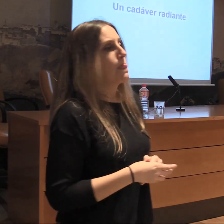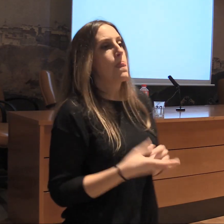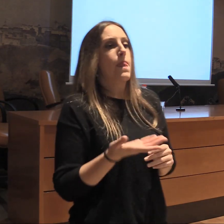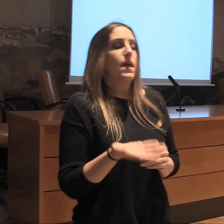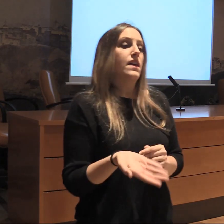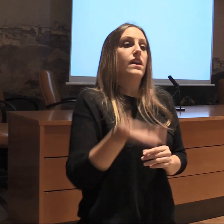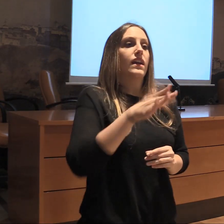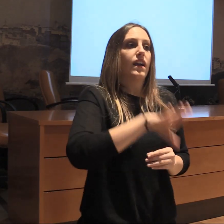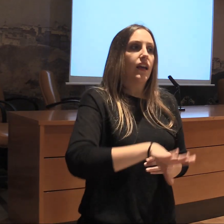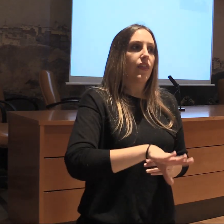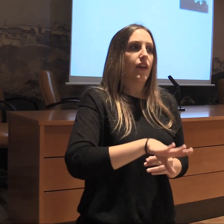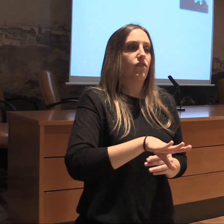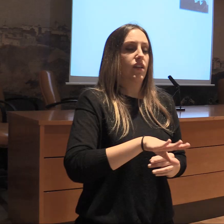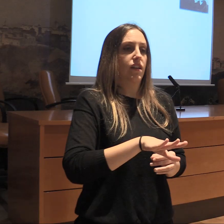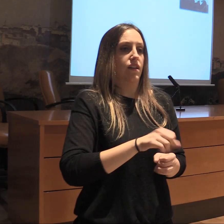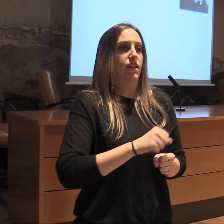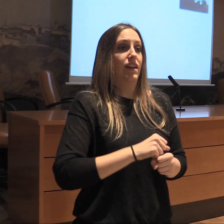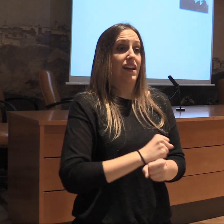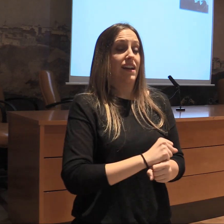radio.